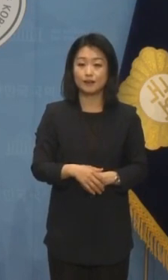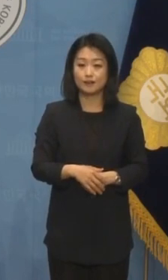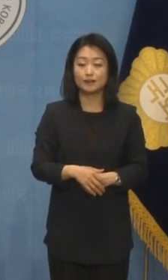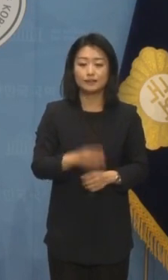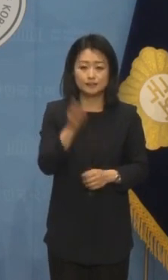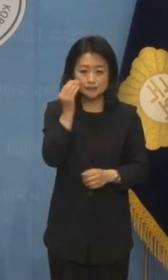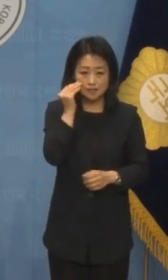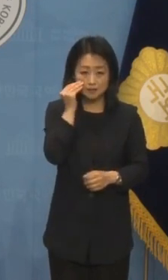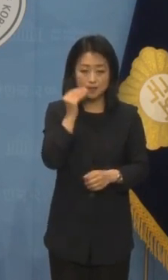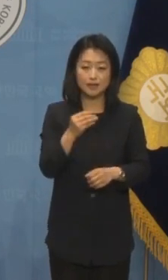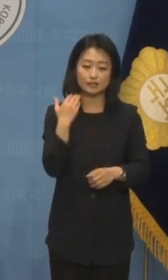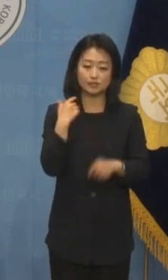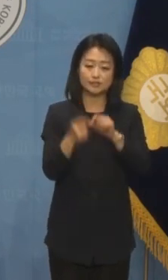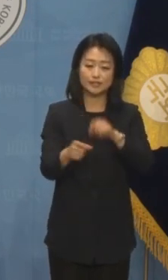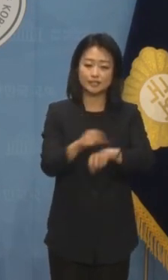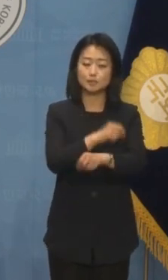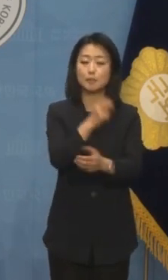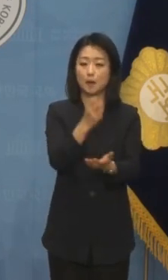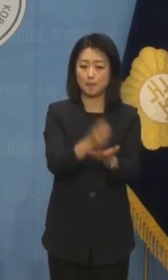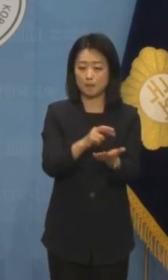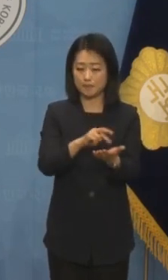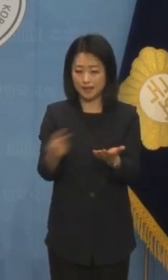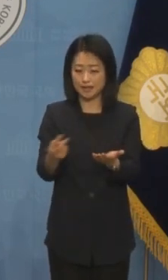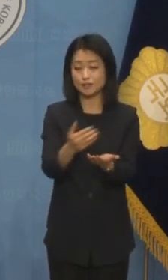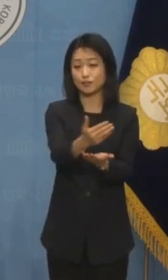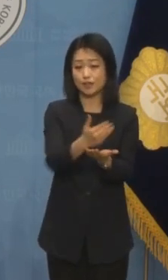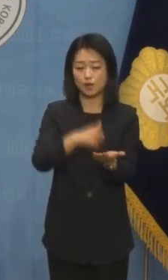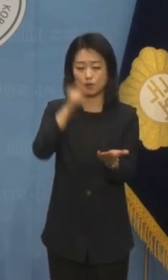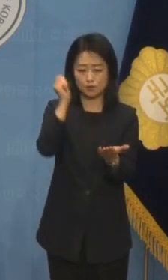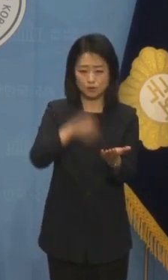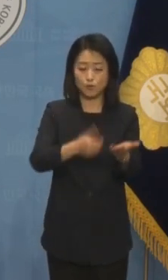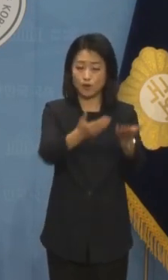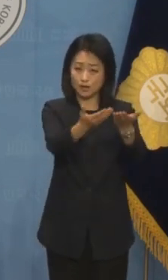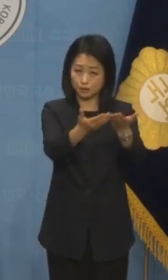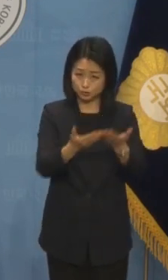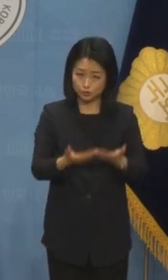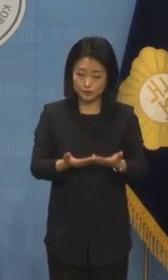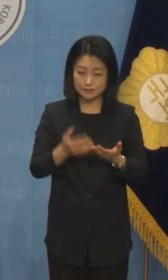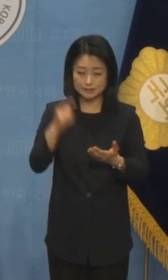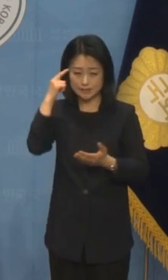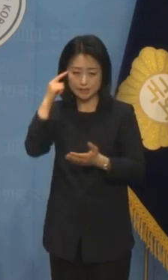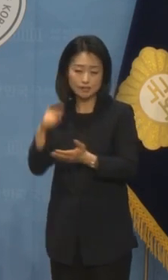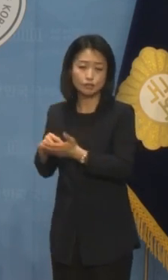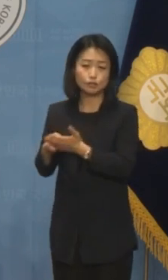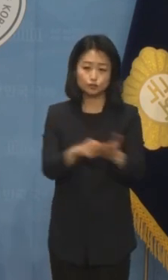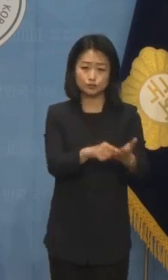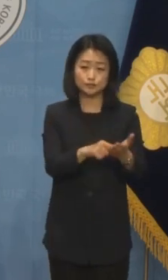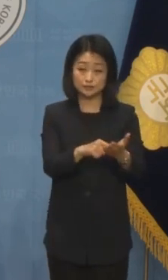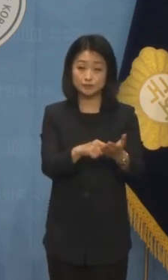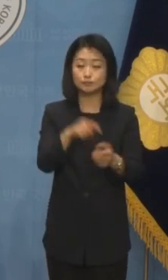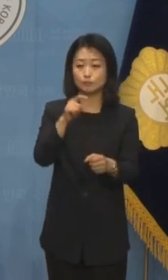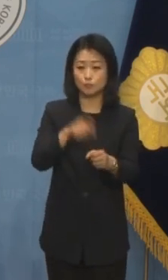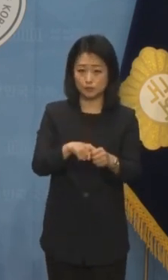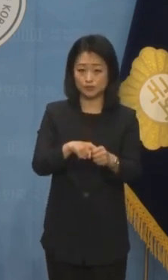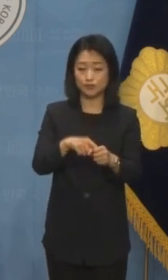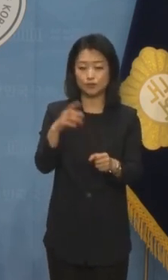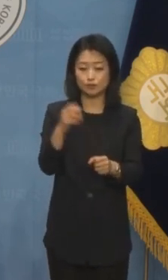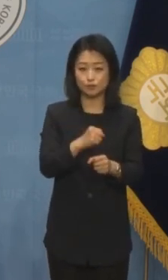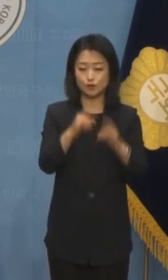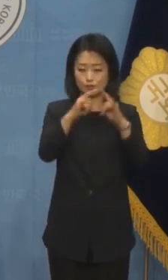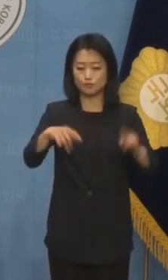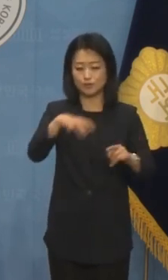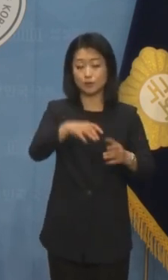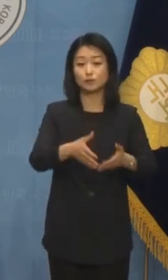방안이 담긴 전세 사기 특별법 개정안을 통과시키겠다는 의지를 담은 조치입니다. 이러한